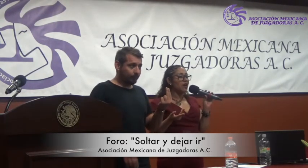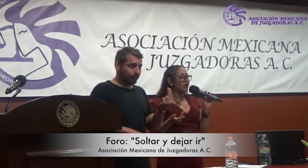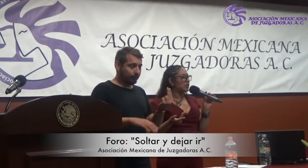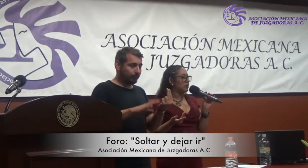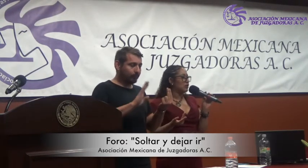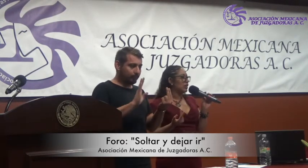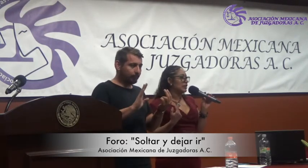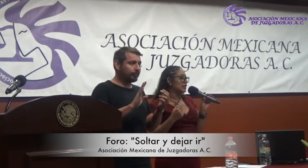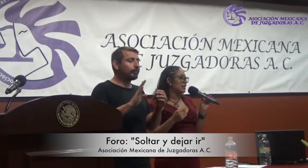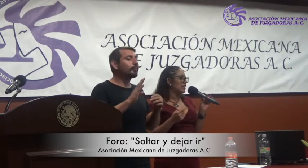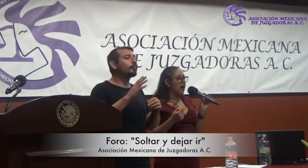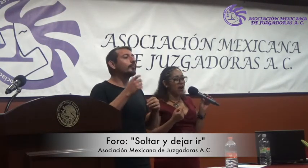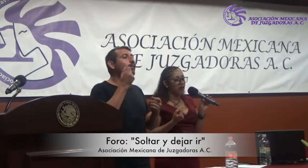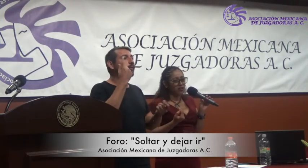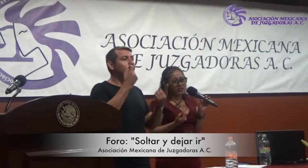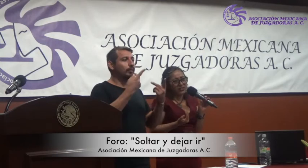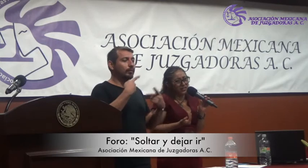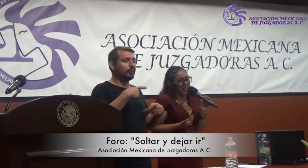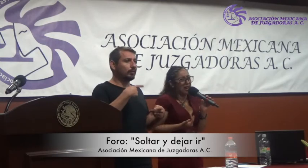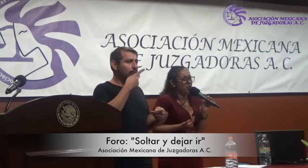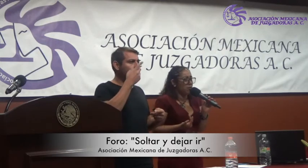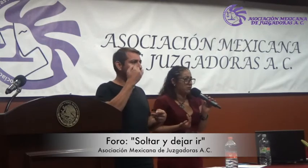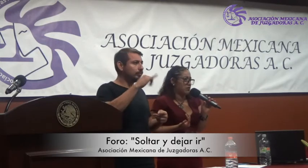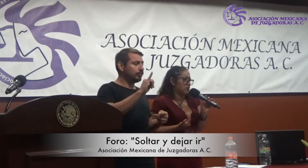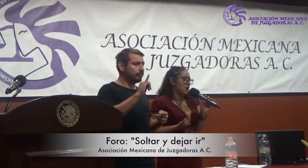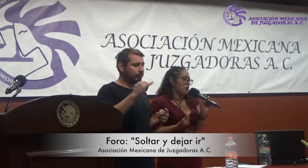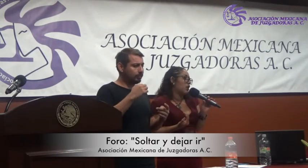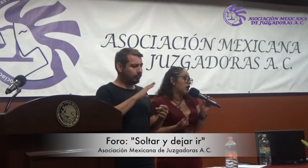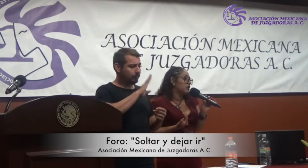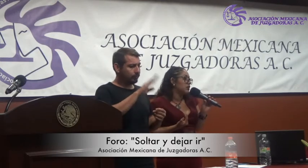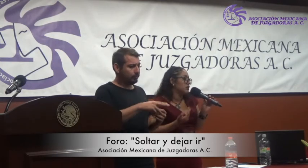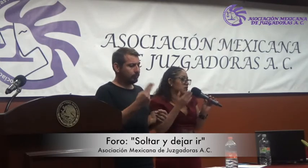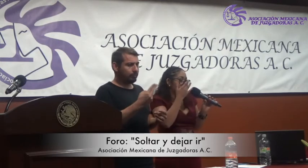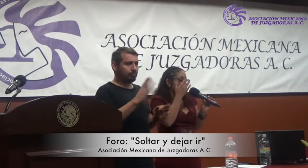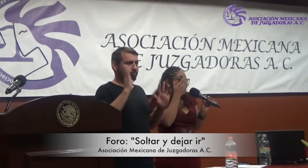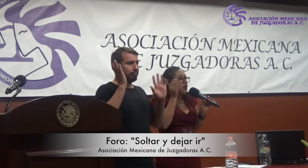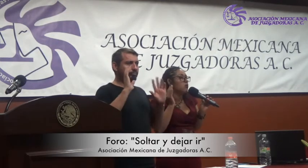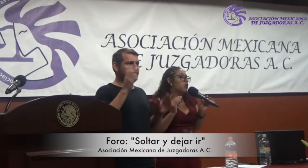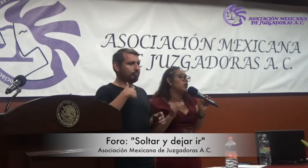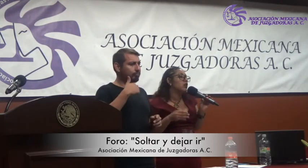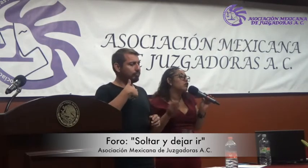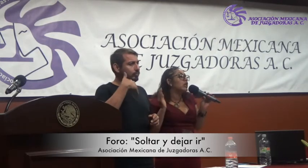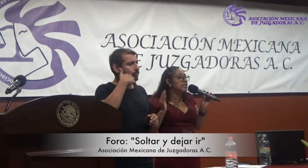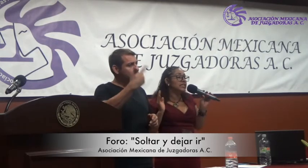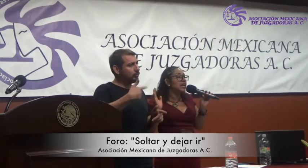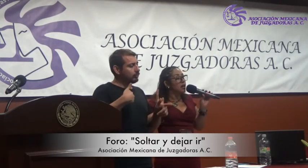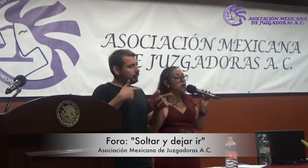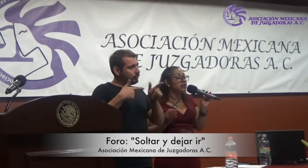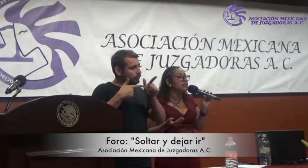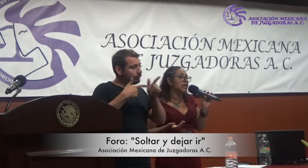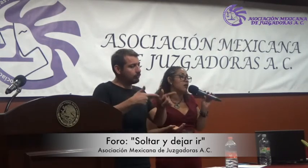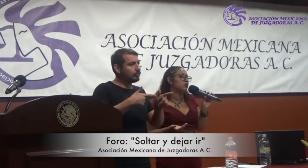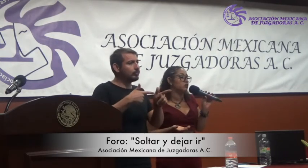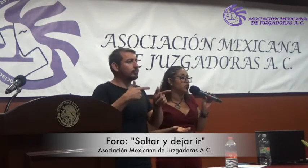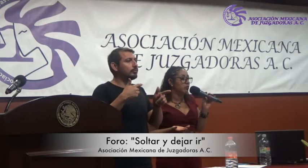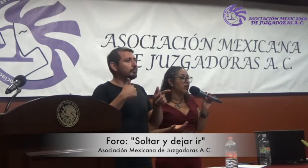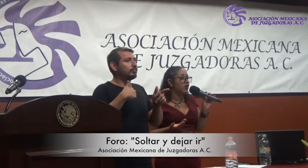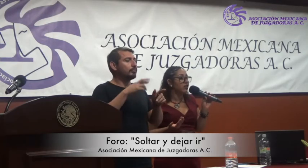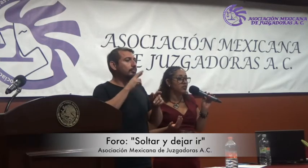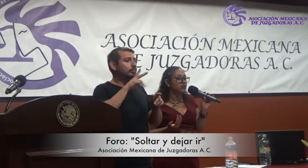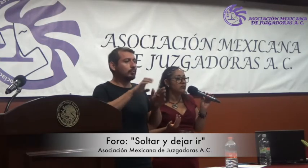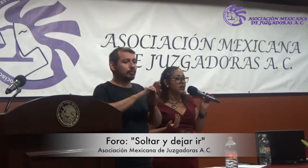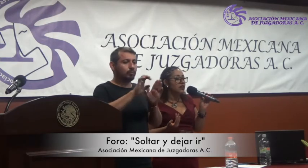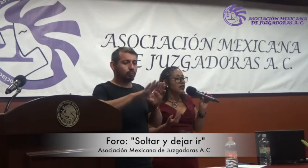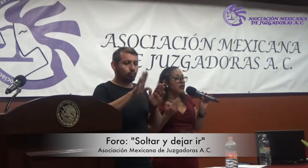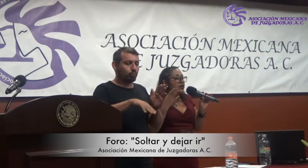esto, algunas personas dicen, no es necesario, pues, o sea, ¿por qué? Si pudiera como no existir la muerte, estaríamos mucho